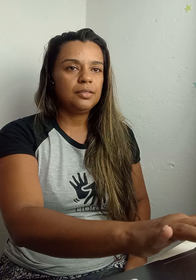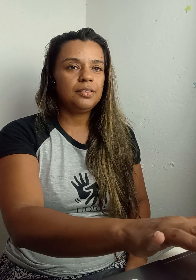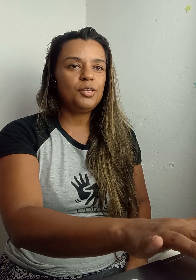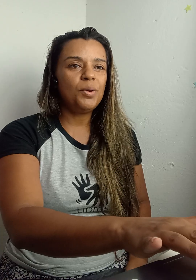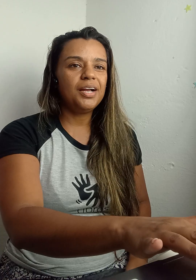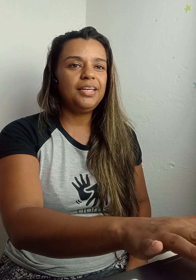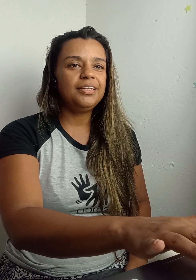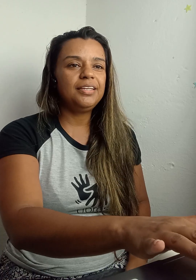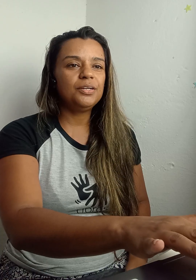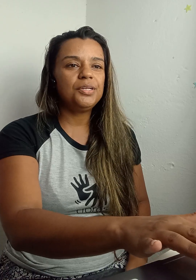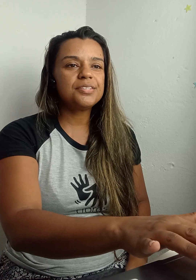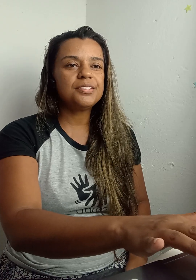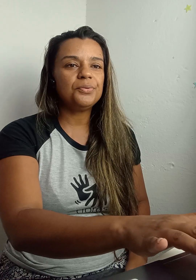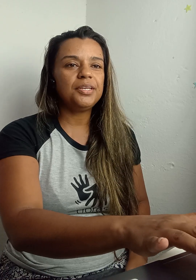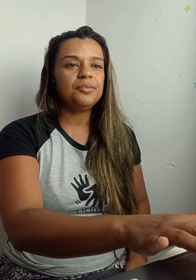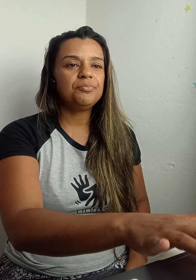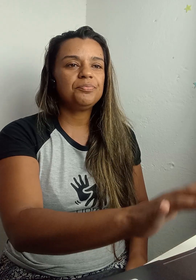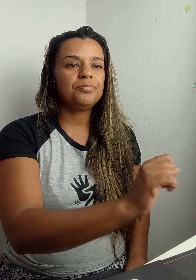Deu uma caída aí na conexão, né?